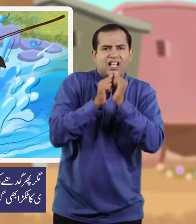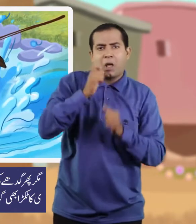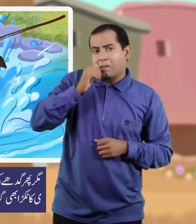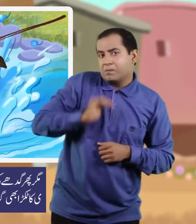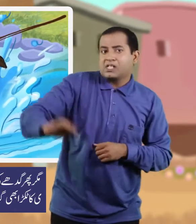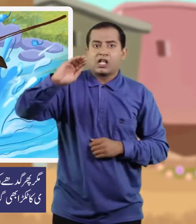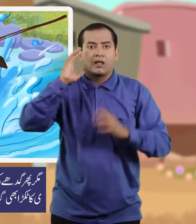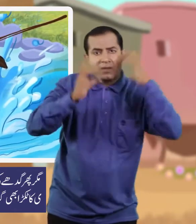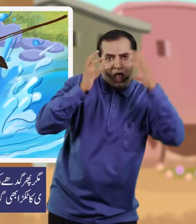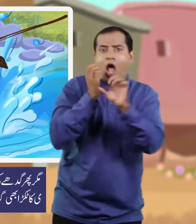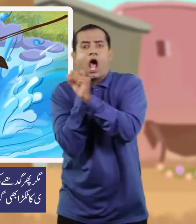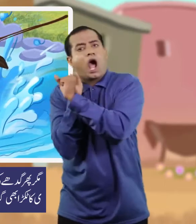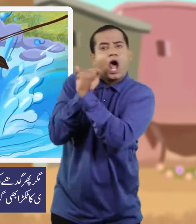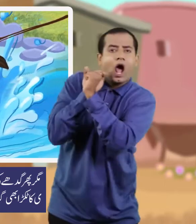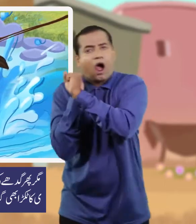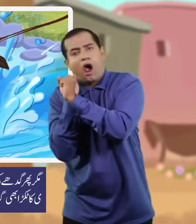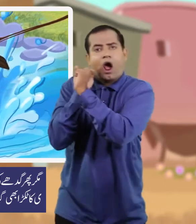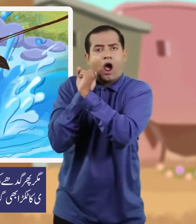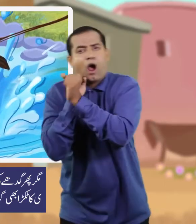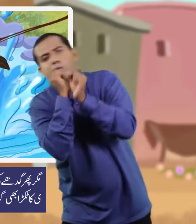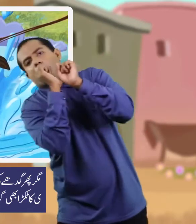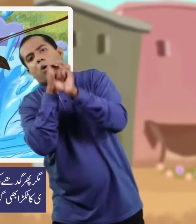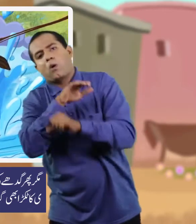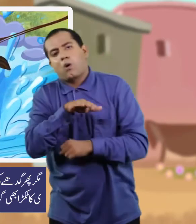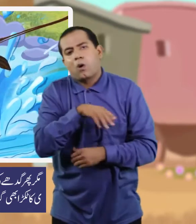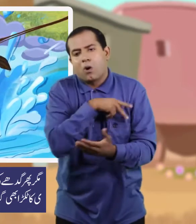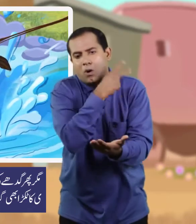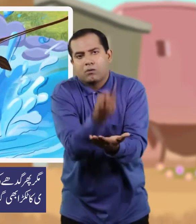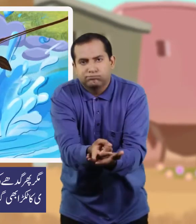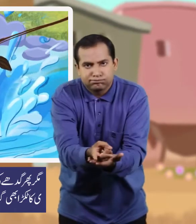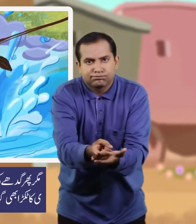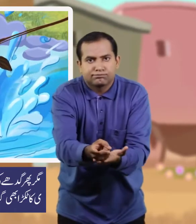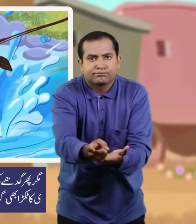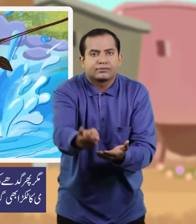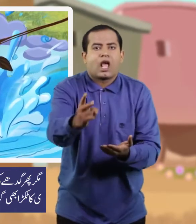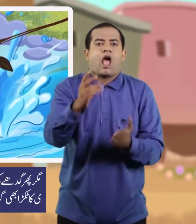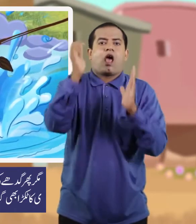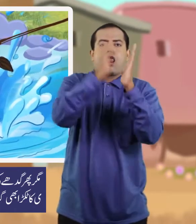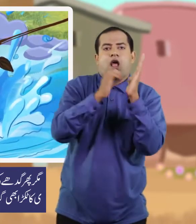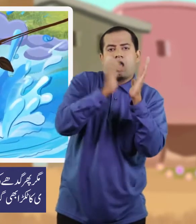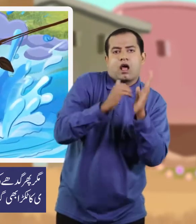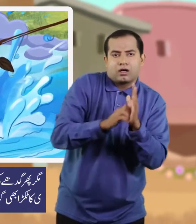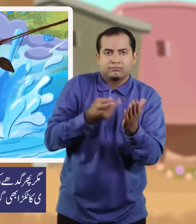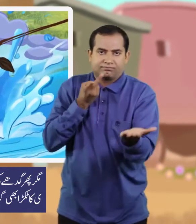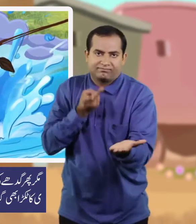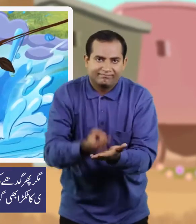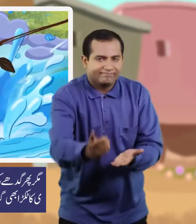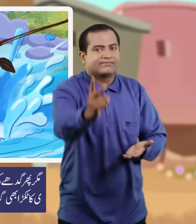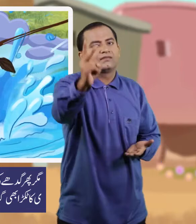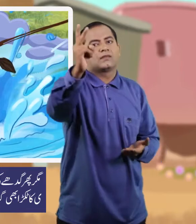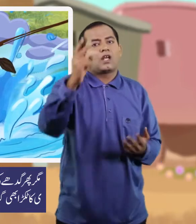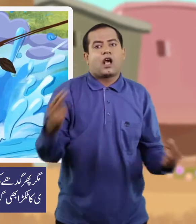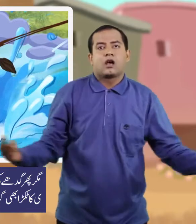दिया जैसे ही ये हुआ तो लकड़ी का टुकड़ा फिसला और घदा पुल के उपर से पानी में जा गिरा